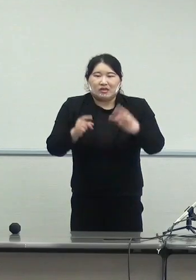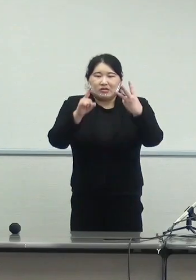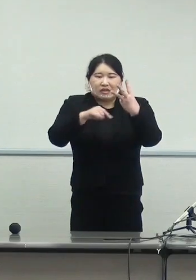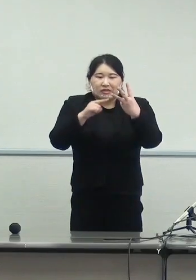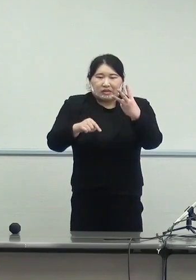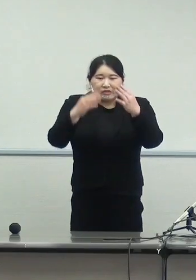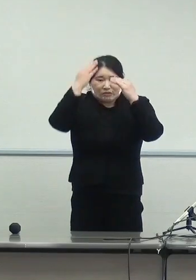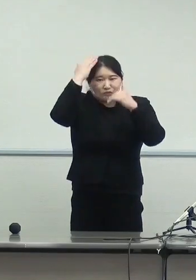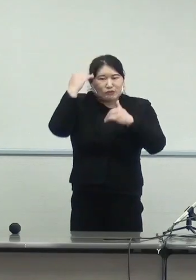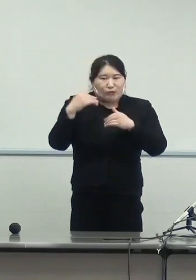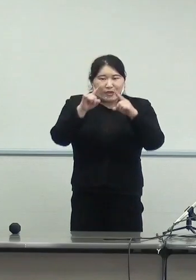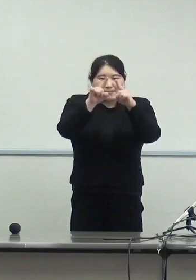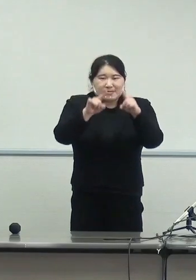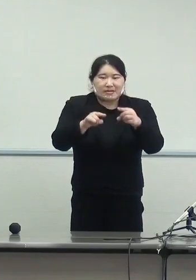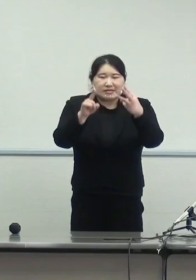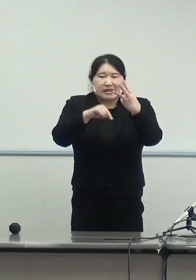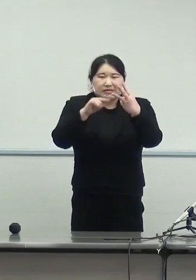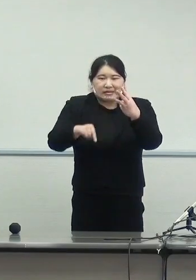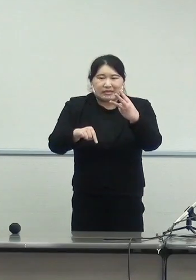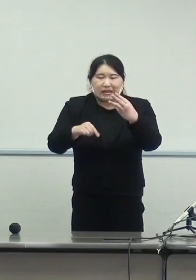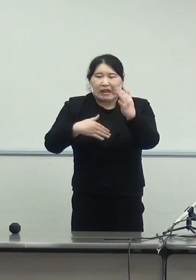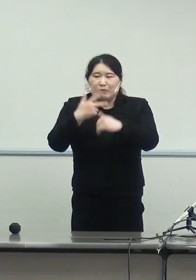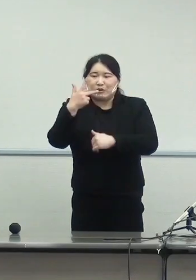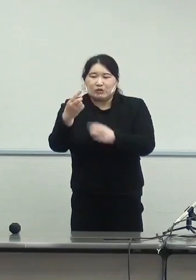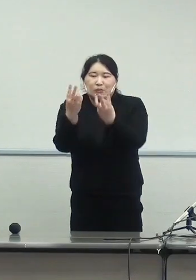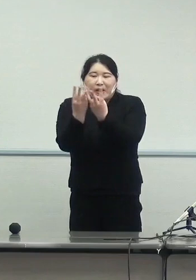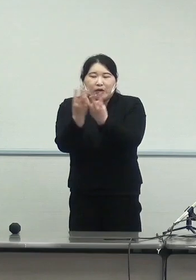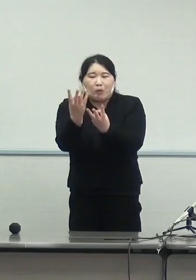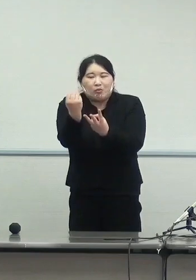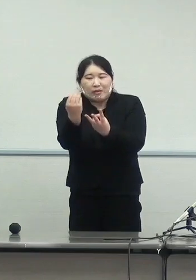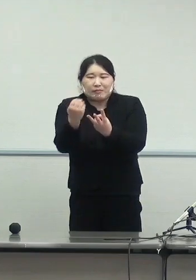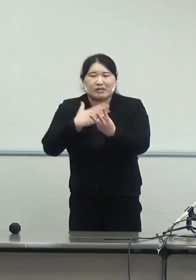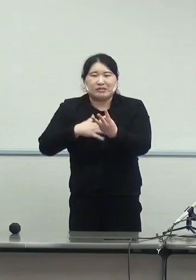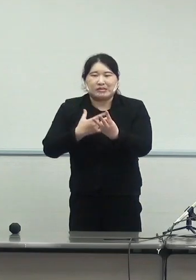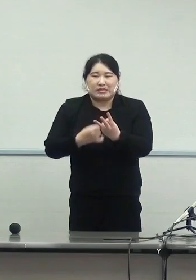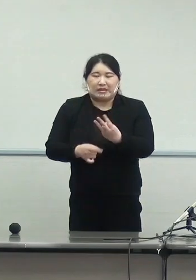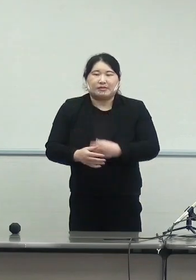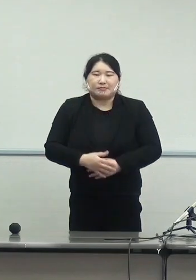番に当たるのかというところをまず、 はい、 です が。はい、そうですね。